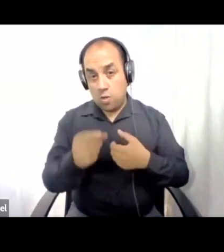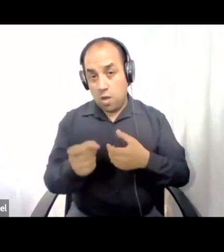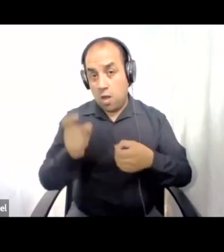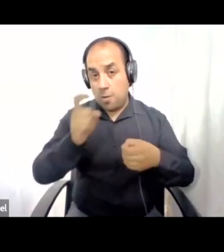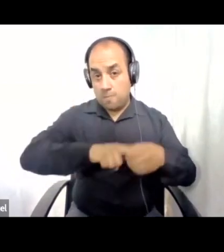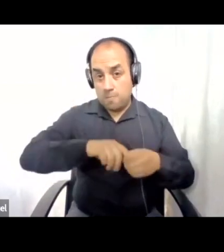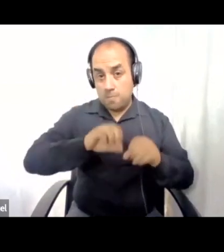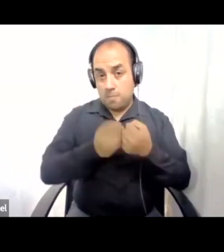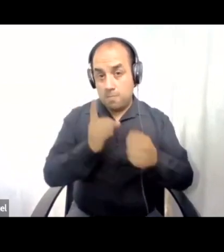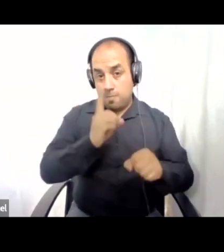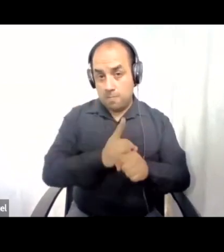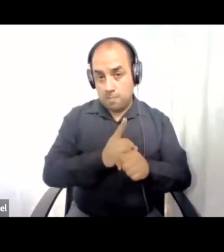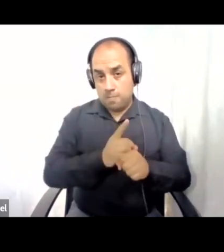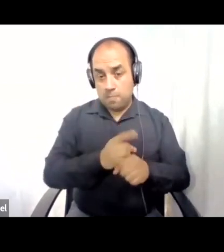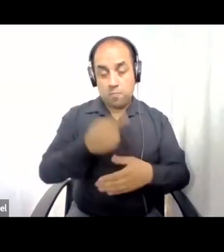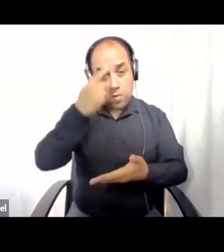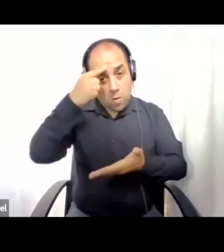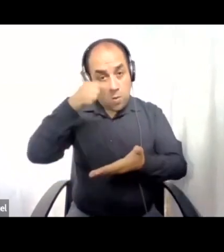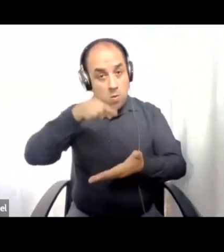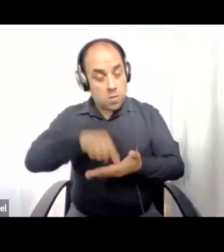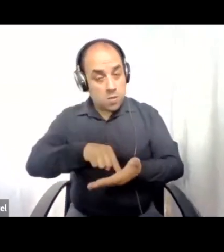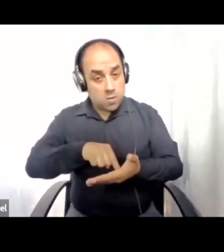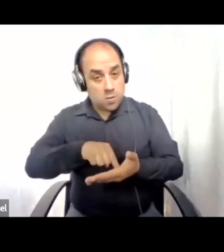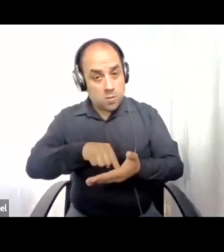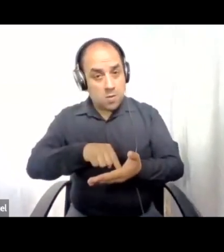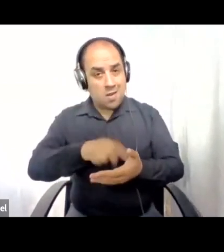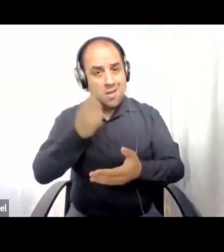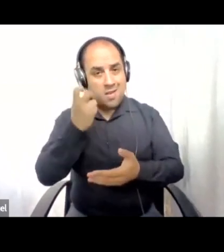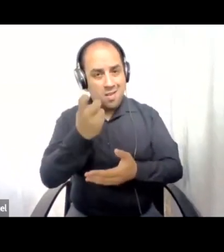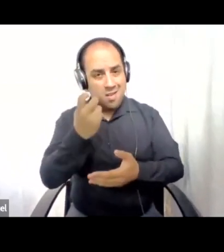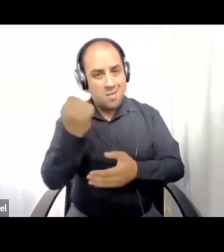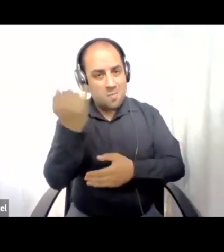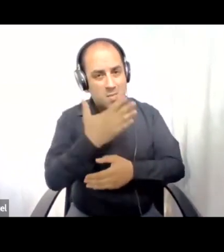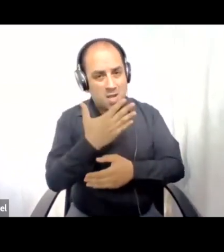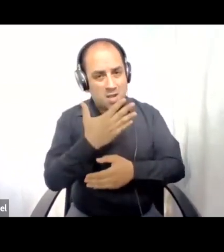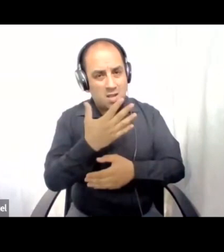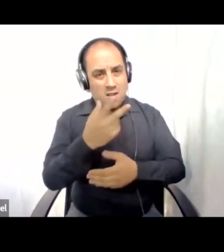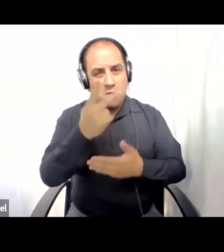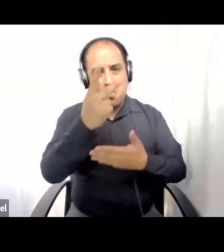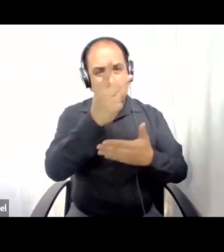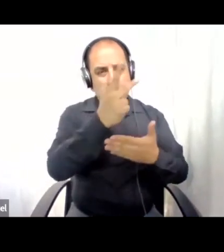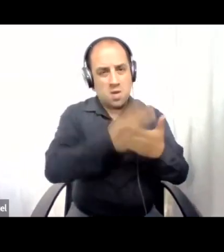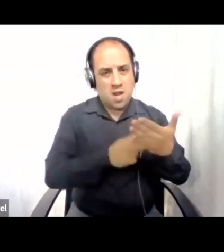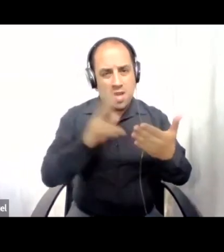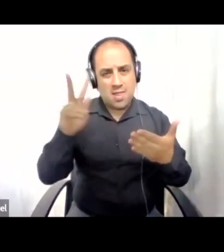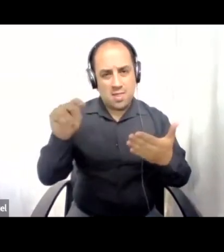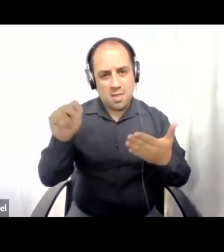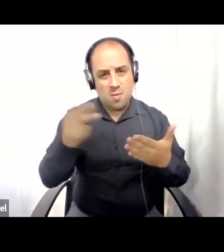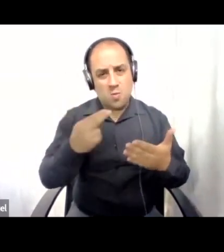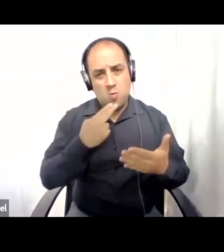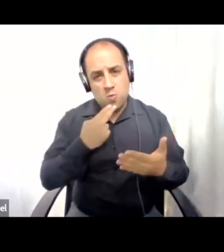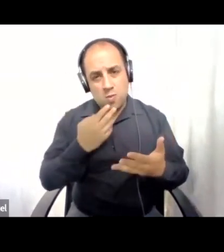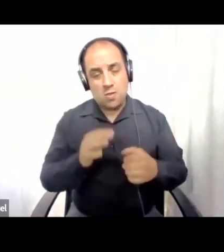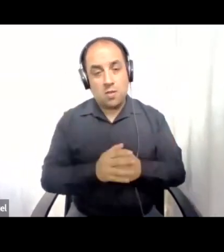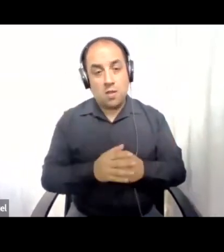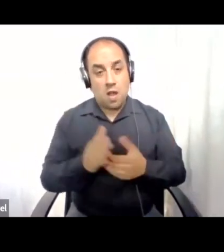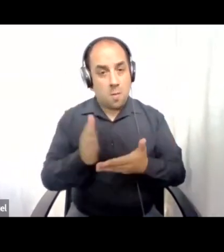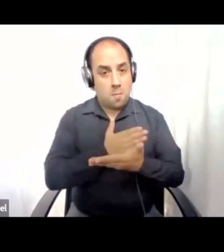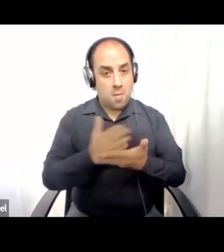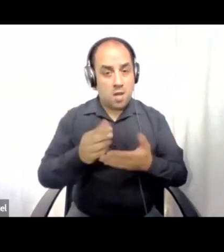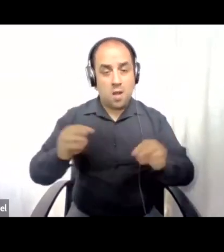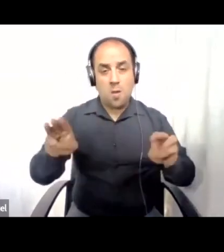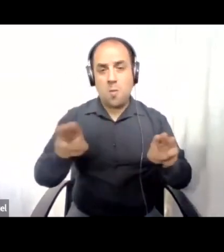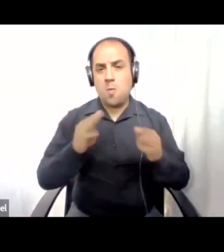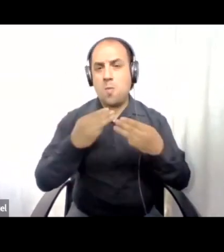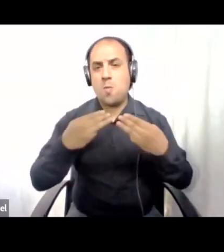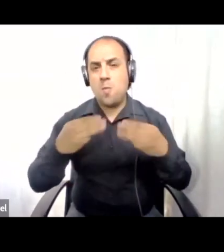imagen que utilizan este tipo de programas, aparte pues de la música, la